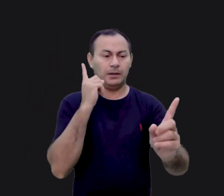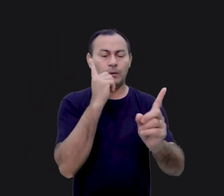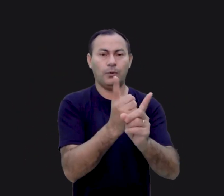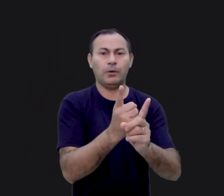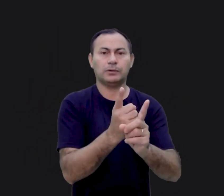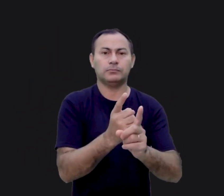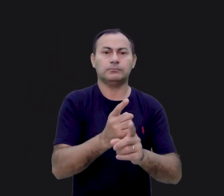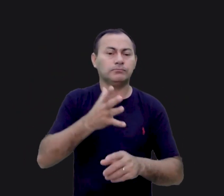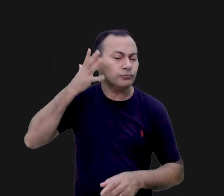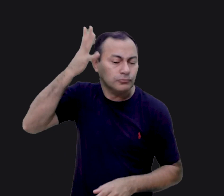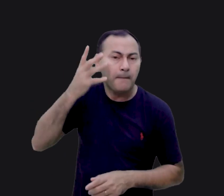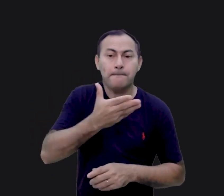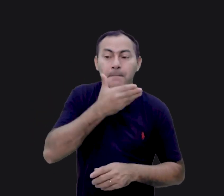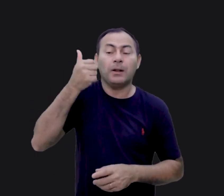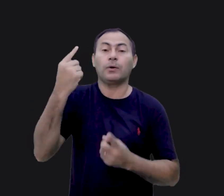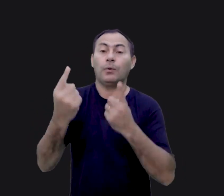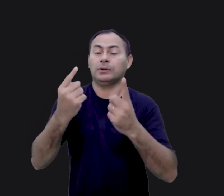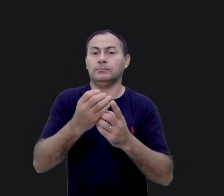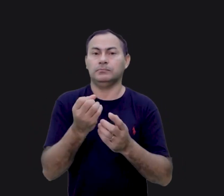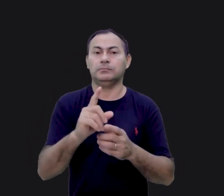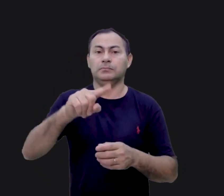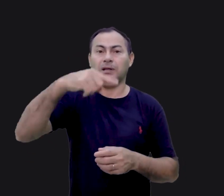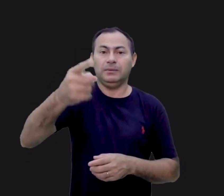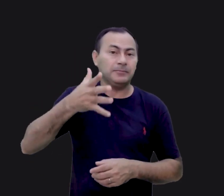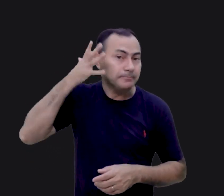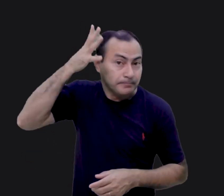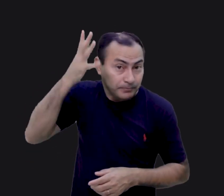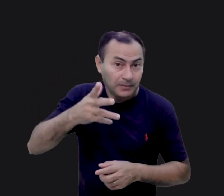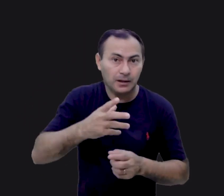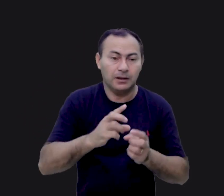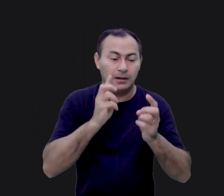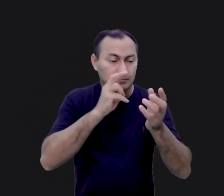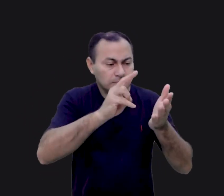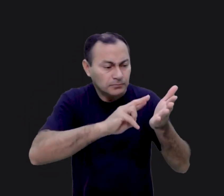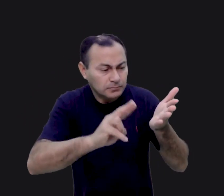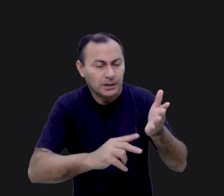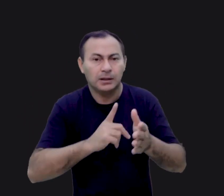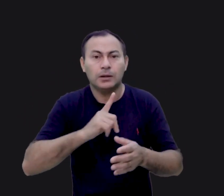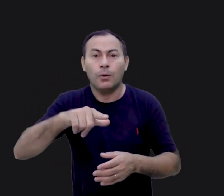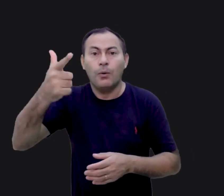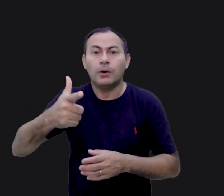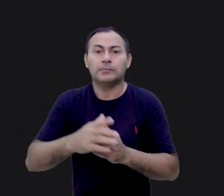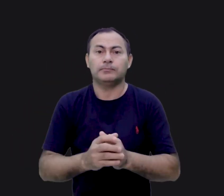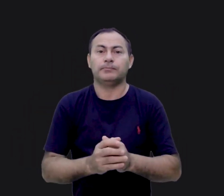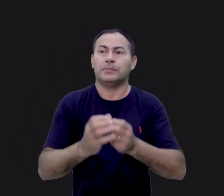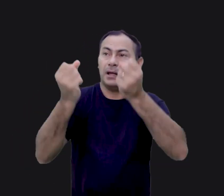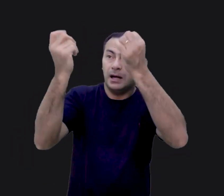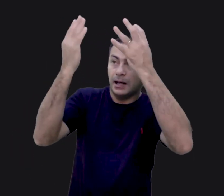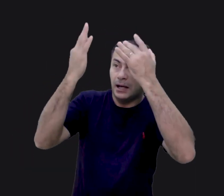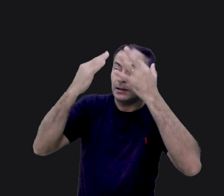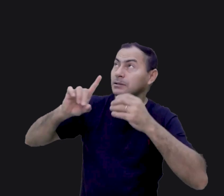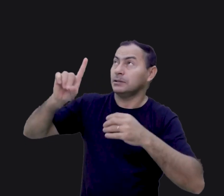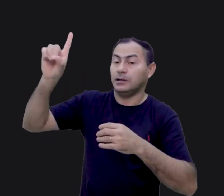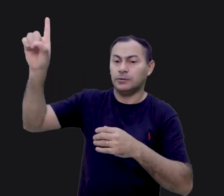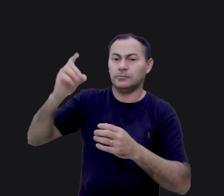encontramos um sermão melhor que o outro depois desse sermão que acabamos de ver segue-se outro Sermão sobre a graça de Deus